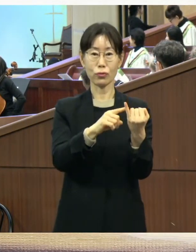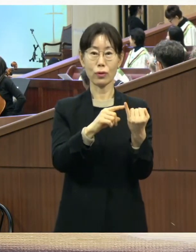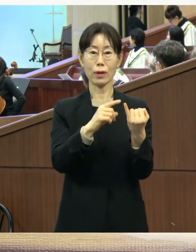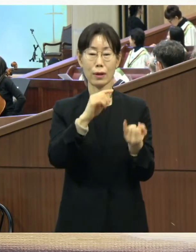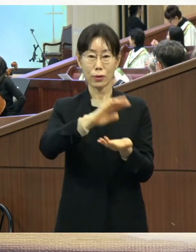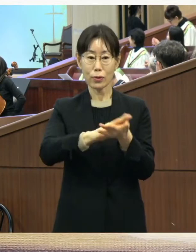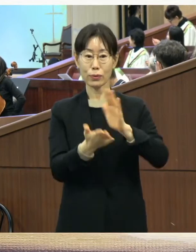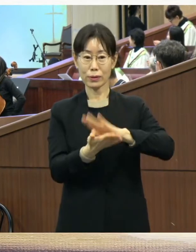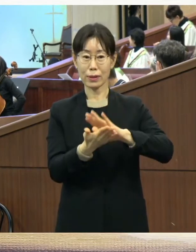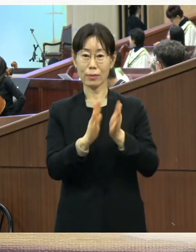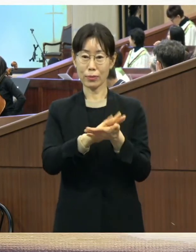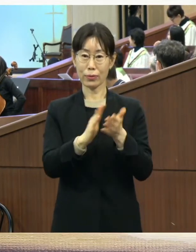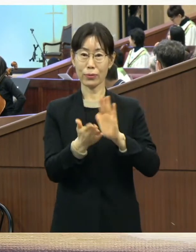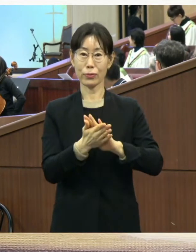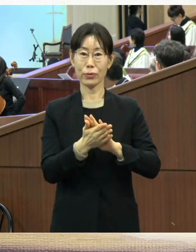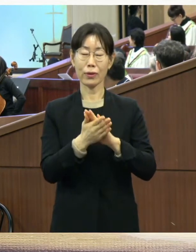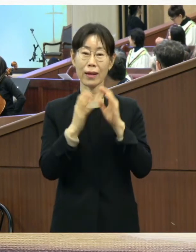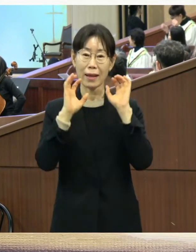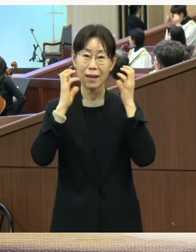있습니다.